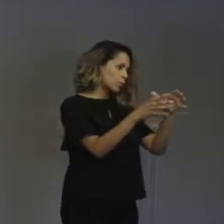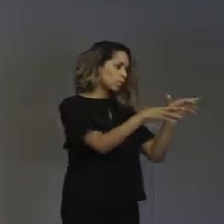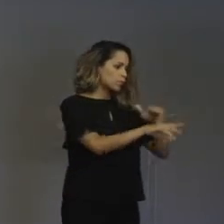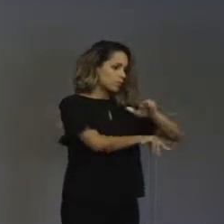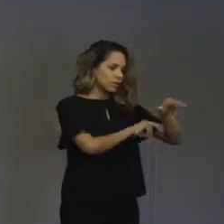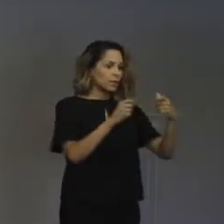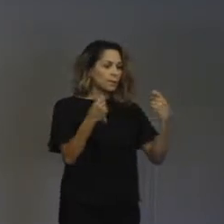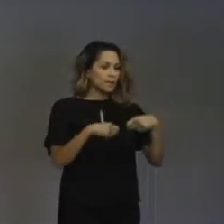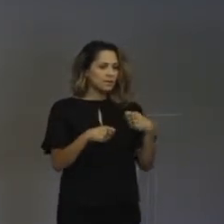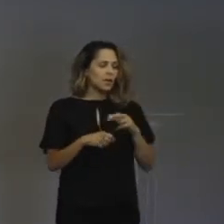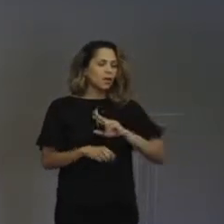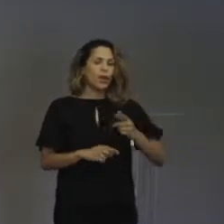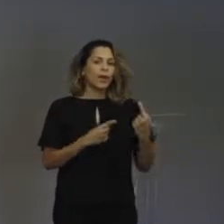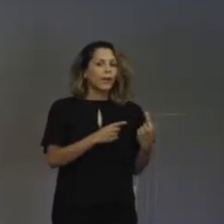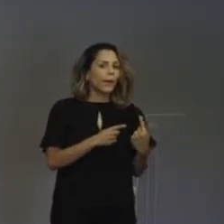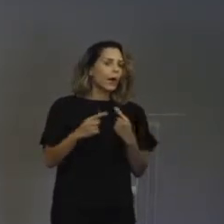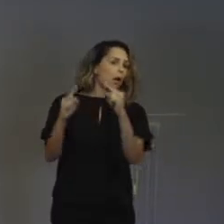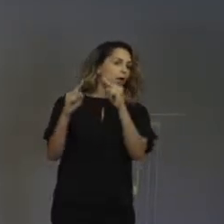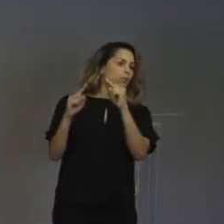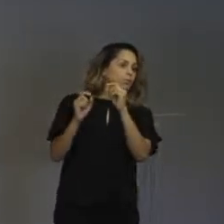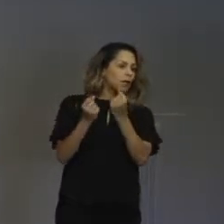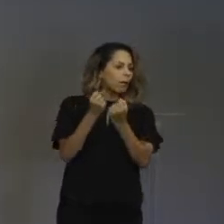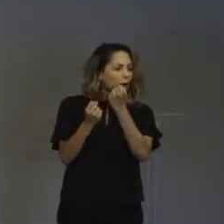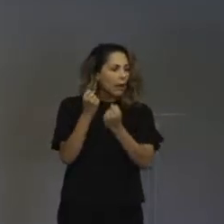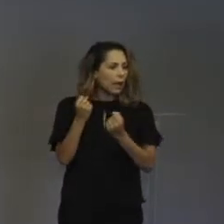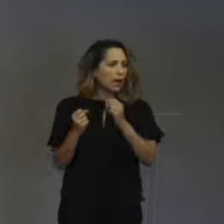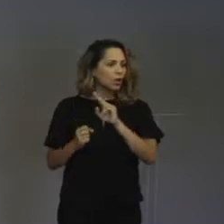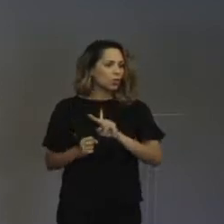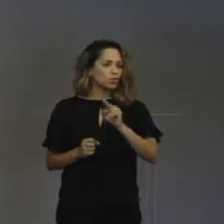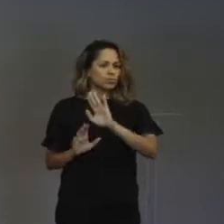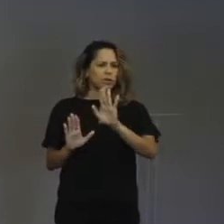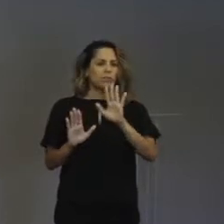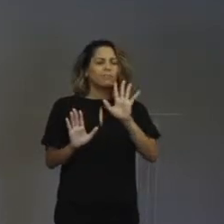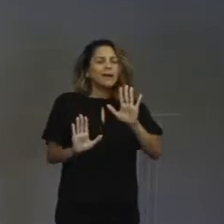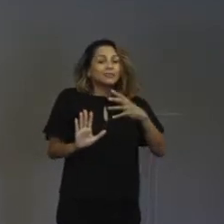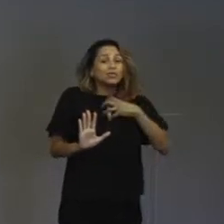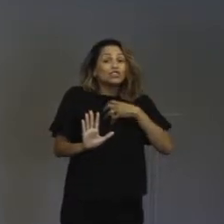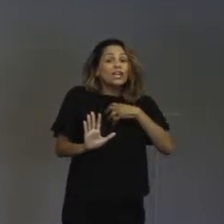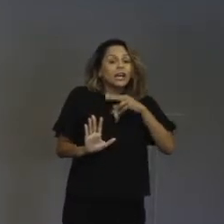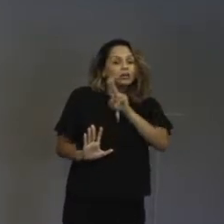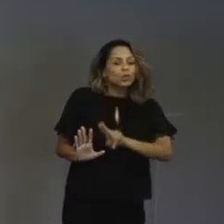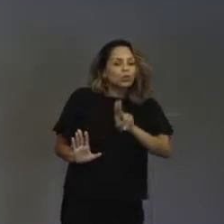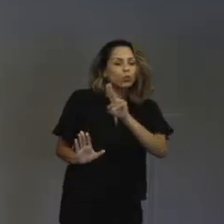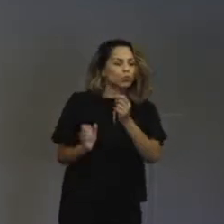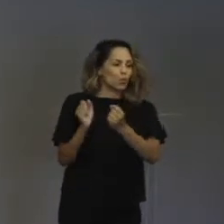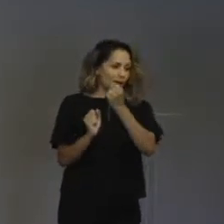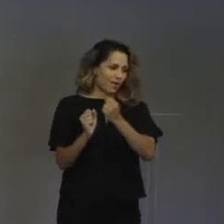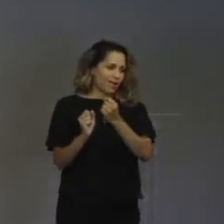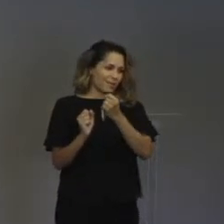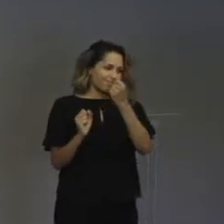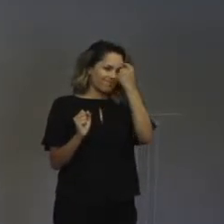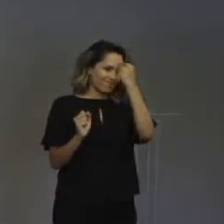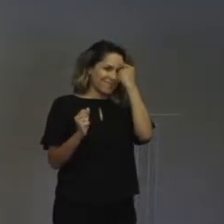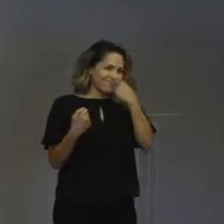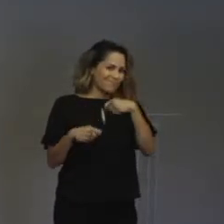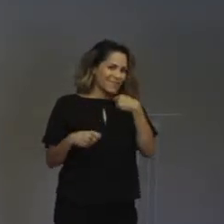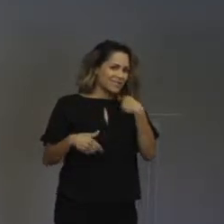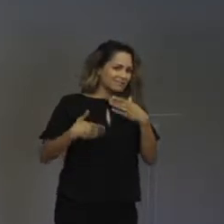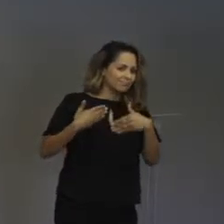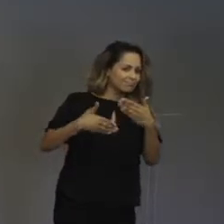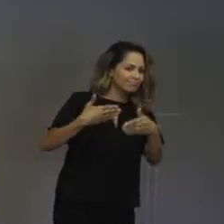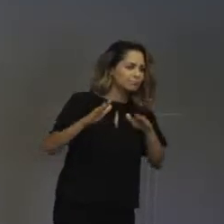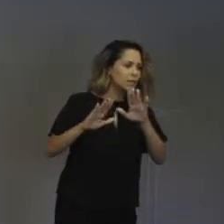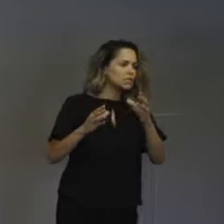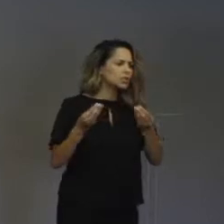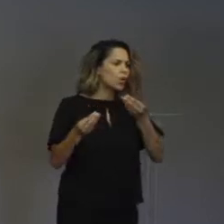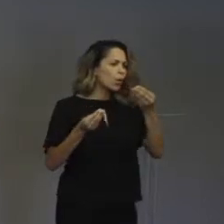apologia contra o carro, mas sim com a forma como a gente vem lidando com o carro hoje, e tudo vai se reinventando no meio do caminho, mas como é que a gente vai compondo de uma